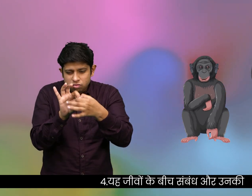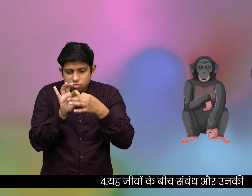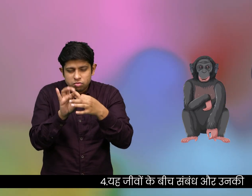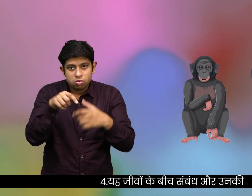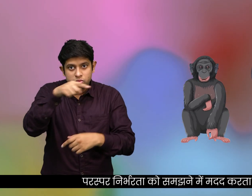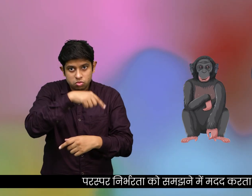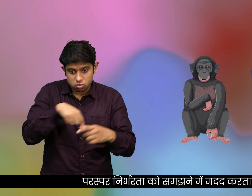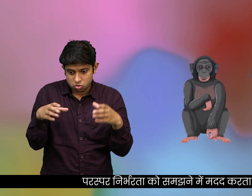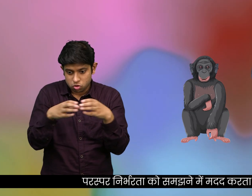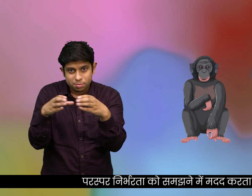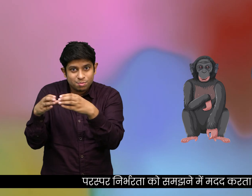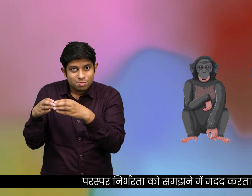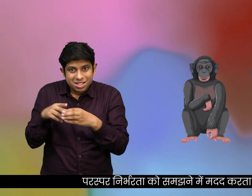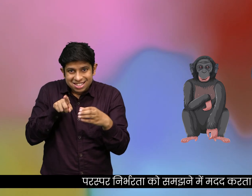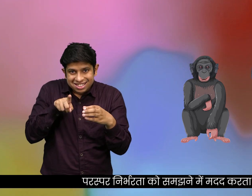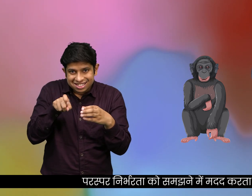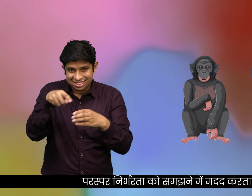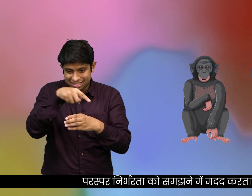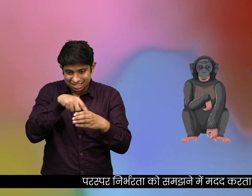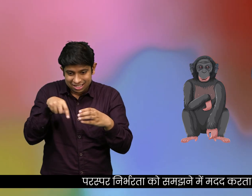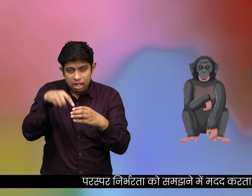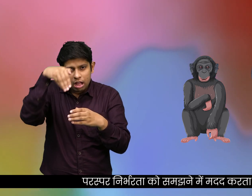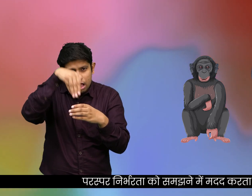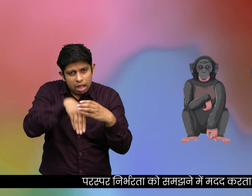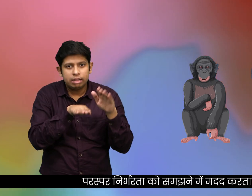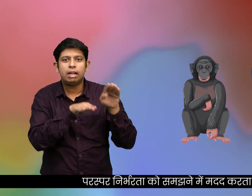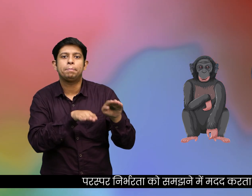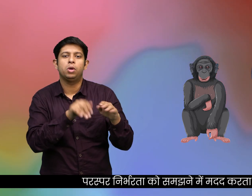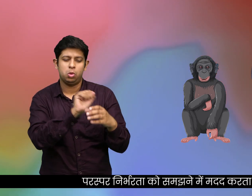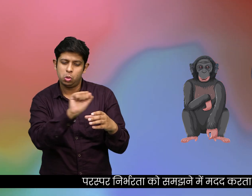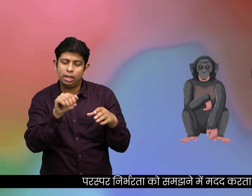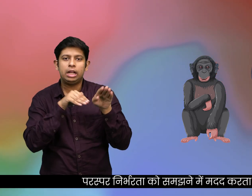उनकी परस्पर निर्भरता को समझने में मदद करता है।